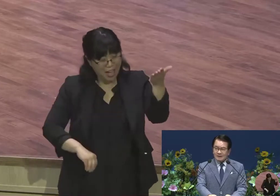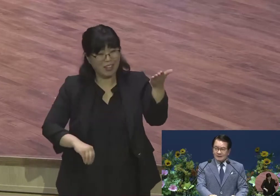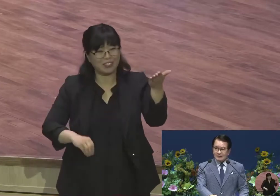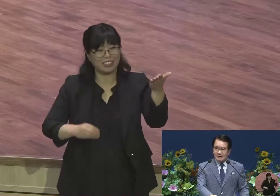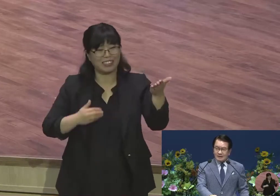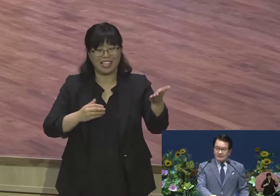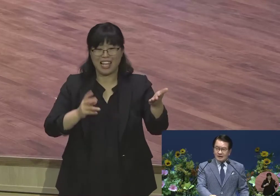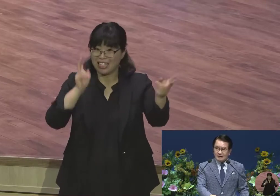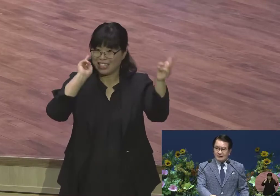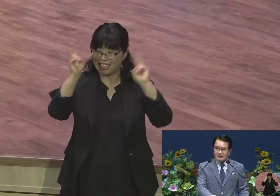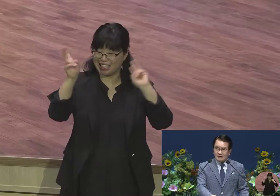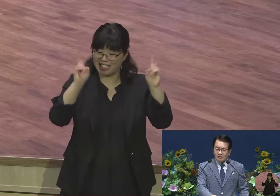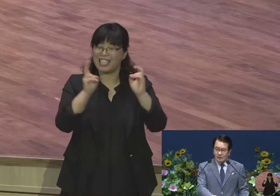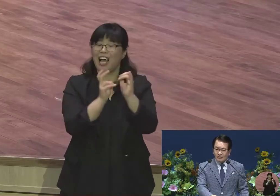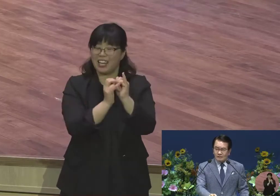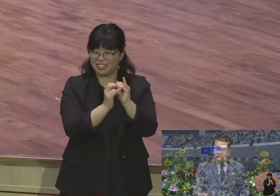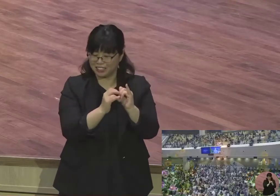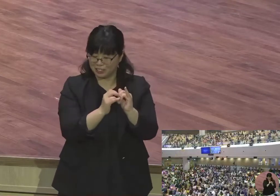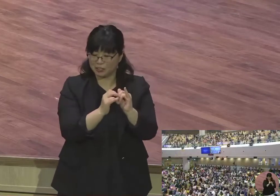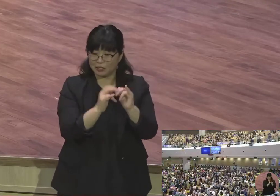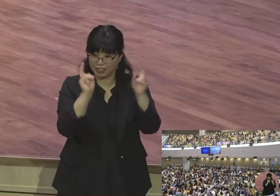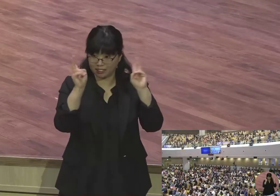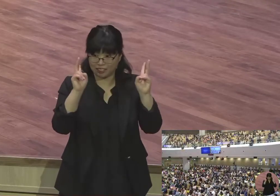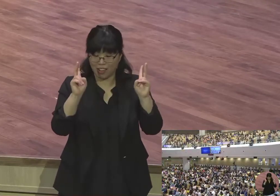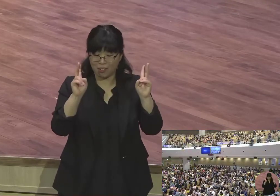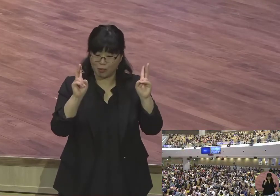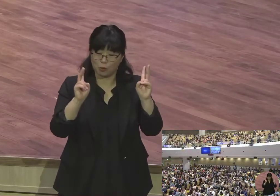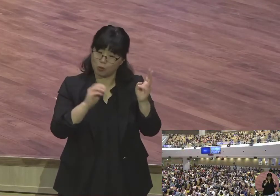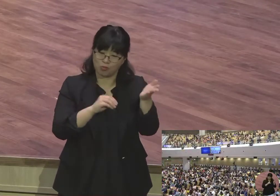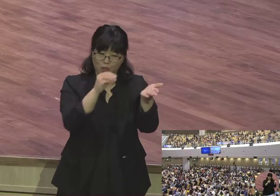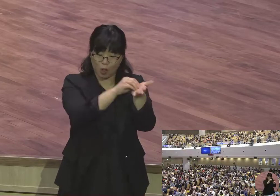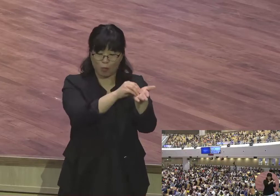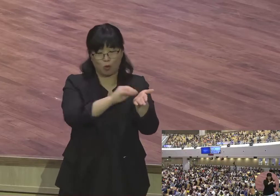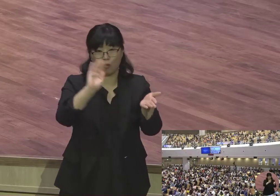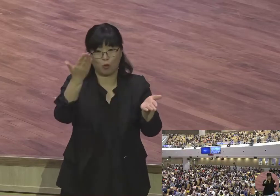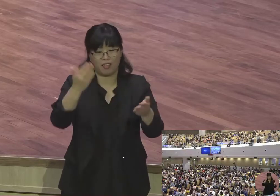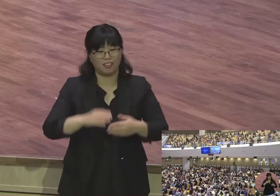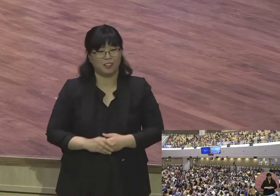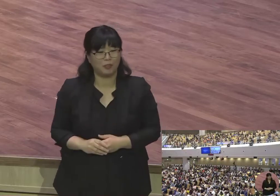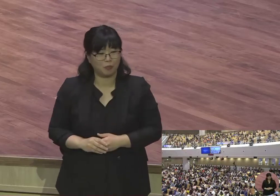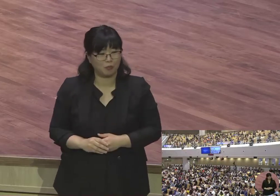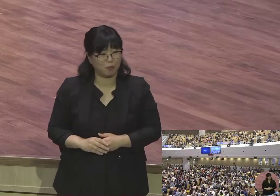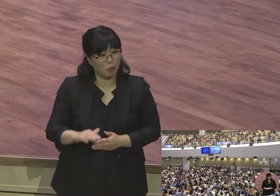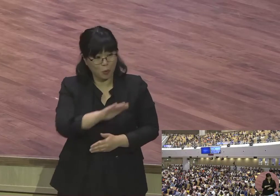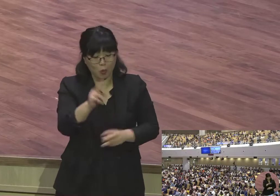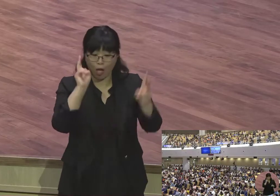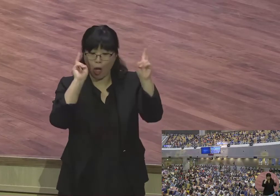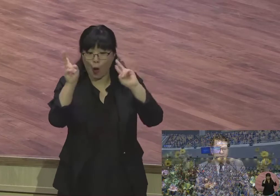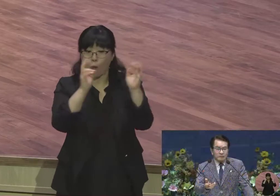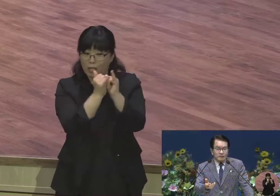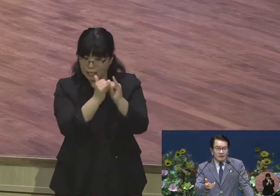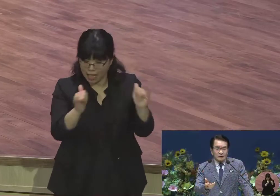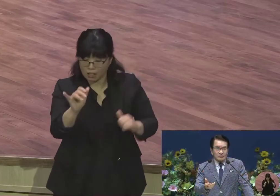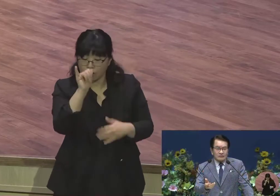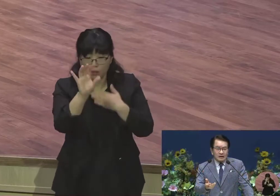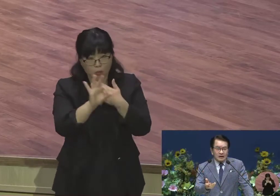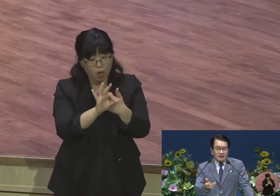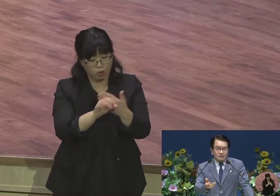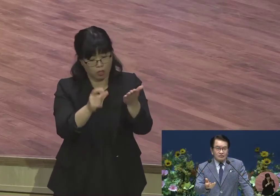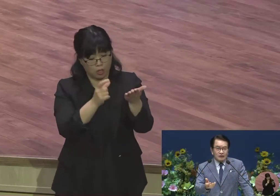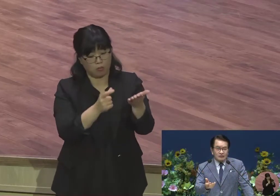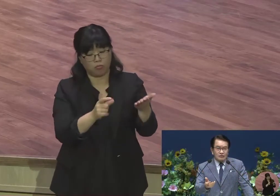자 직장님들만 따라 하세요. 내 직장도 교회다. 그래야 돼야 교회 돼야 돼. 우리가